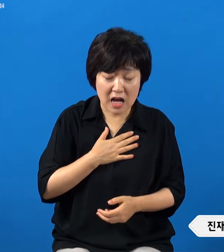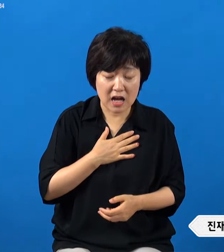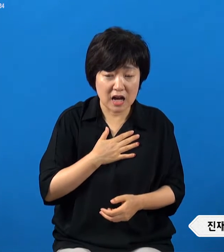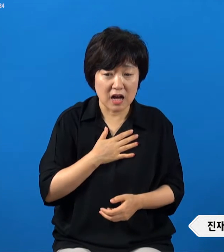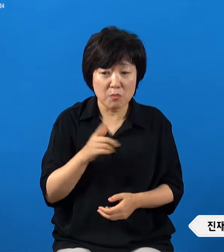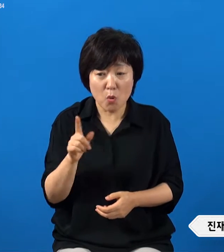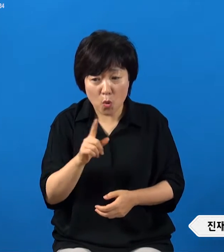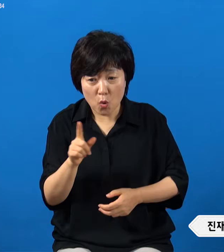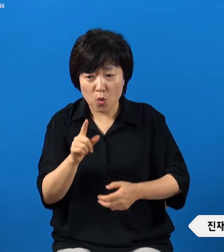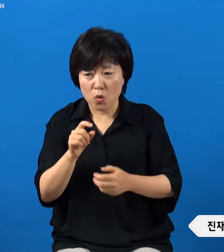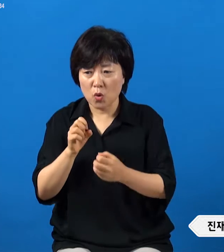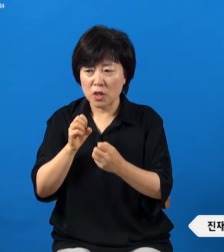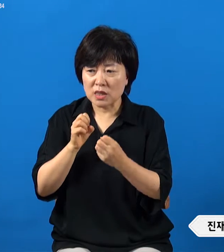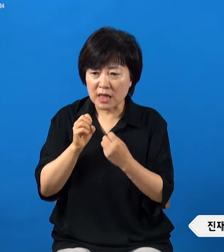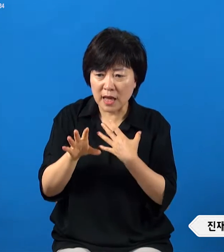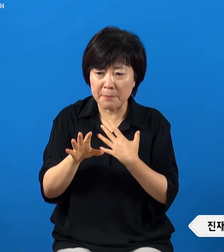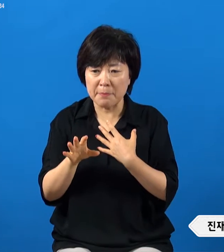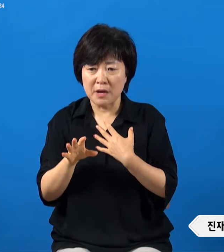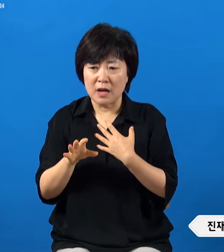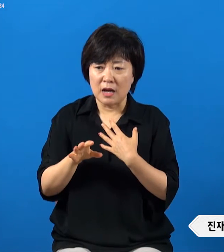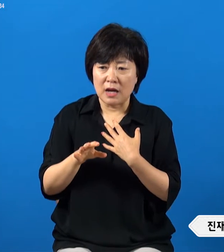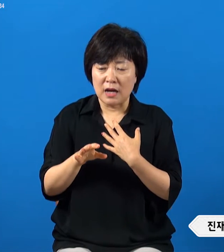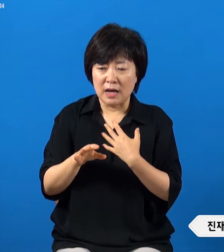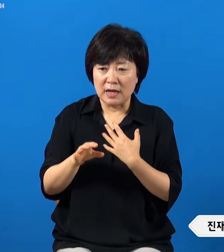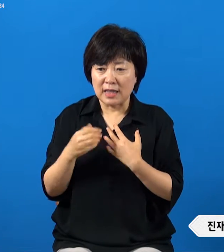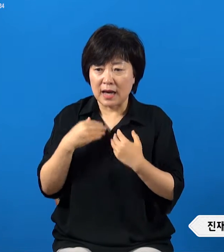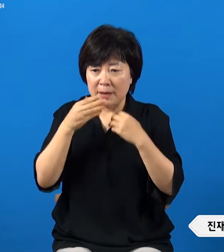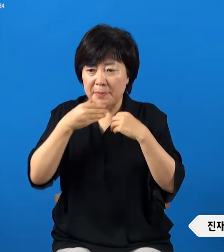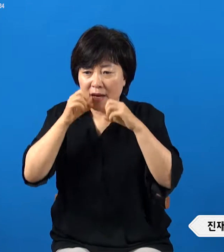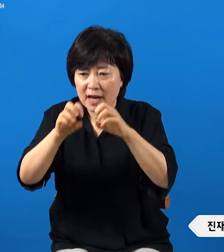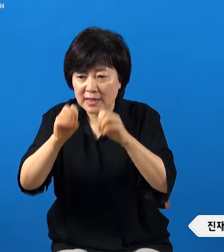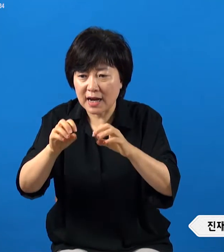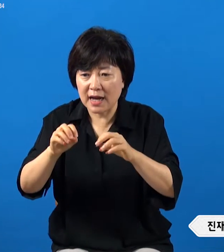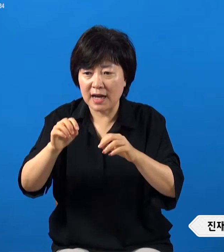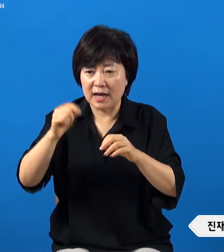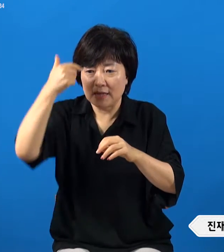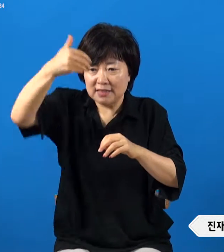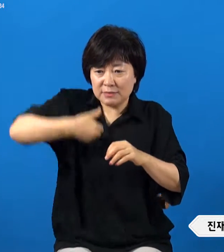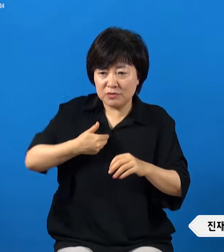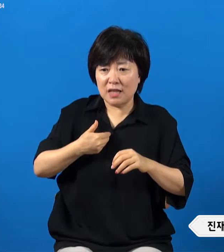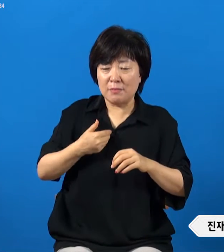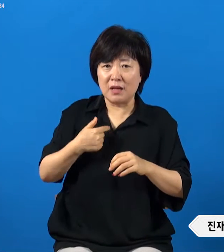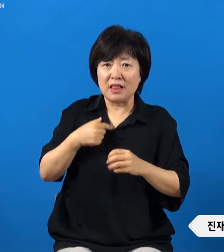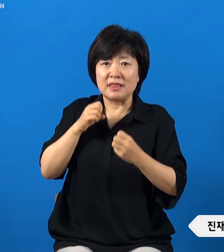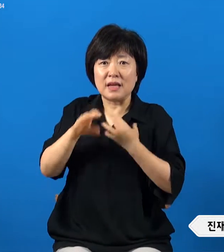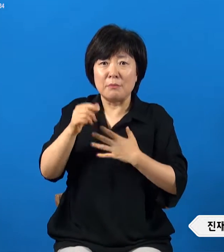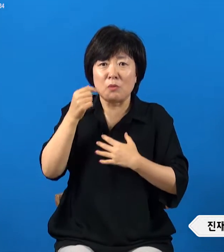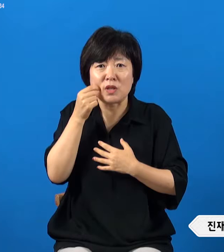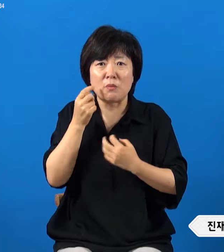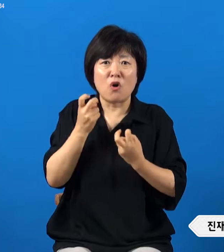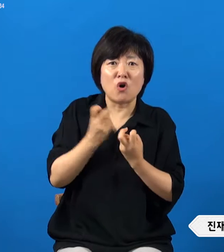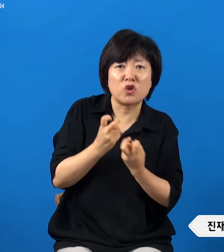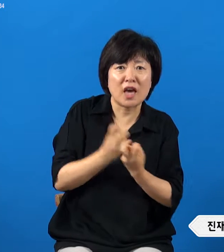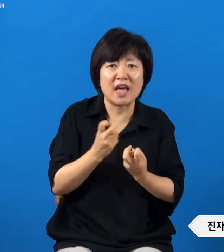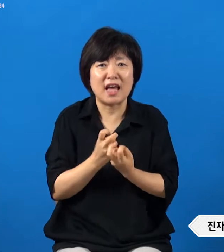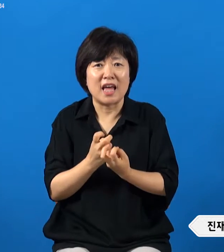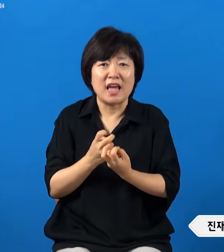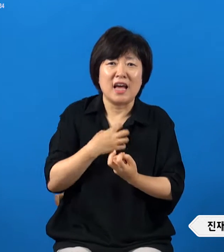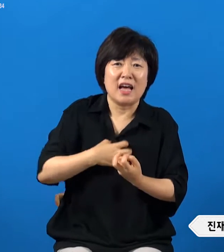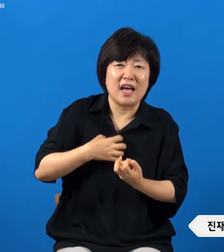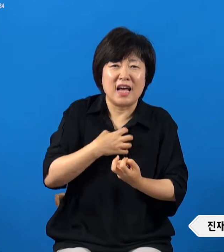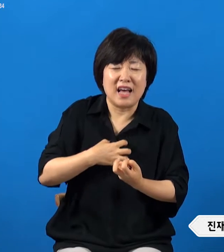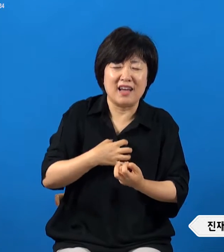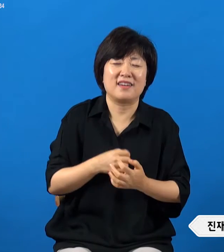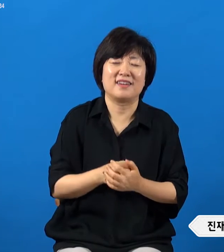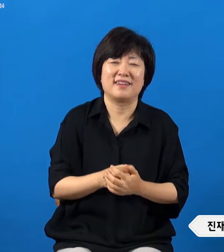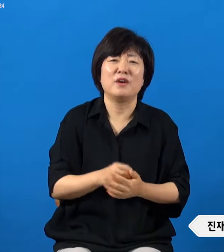못한 질문을 하면 어떡하지? 난 무슨 말을 할지도 모르는데, 그래서 훈련이 있습니다. 그래서 전도 폭발이 있습니다. 그래서 성경